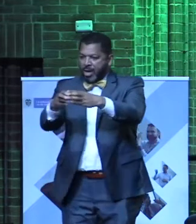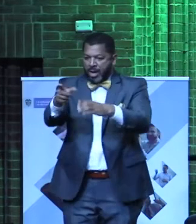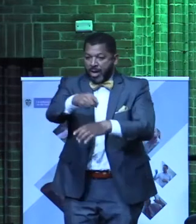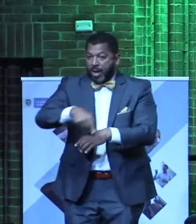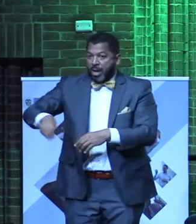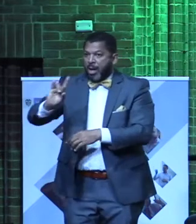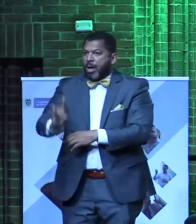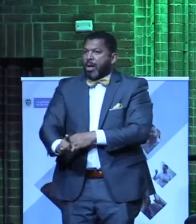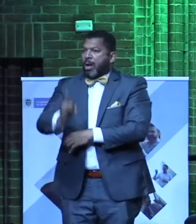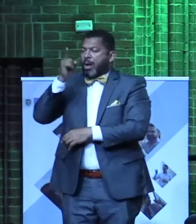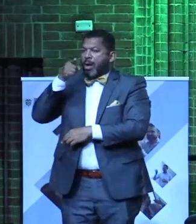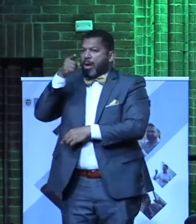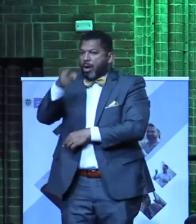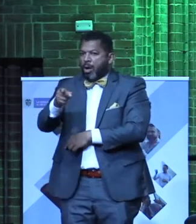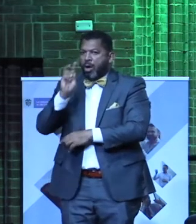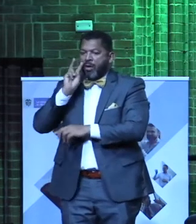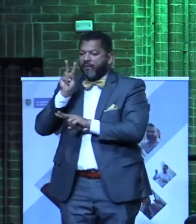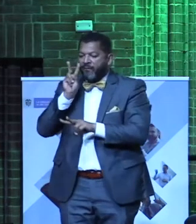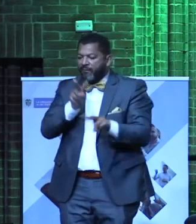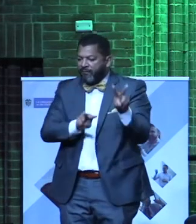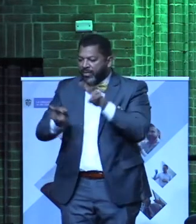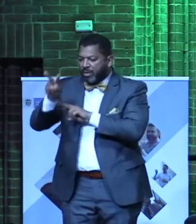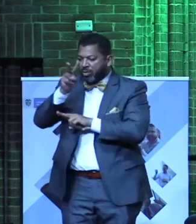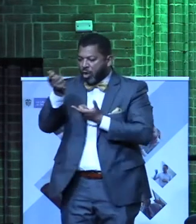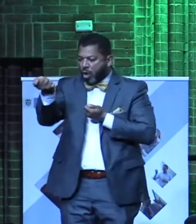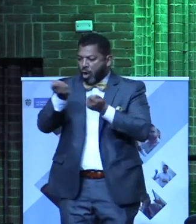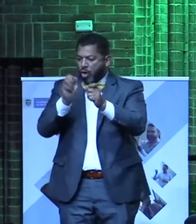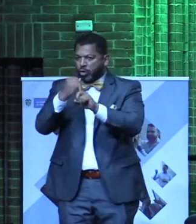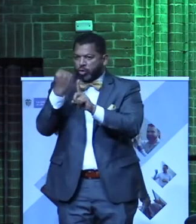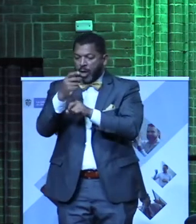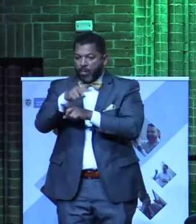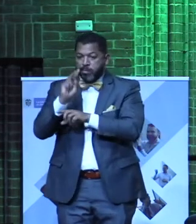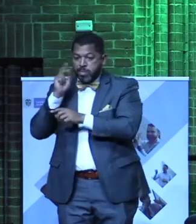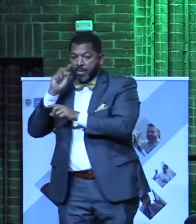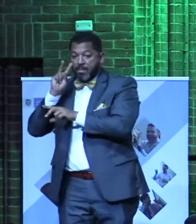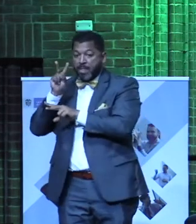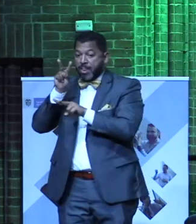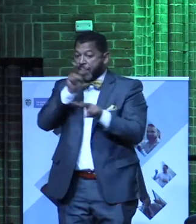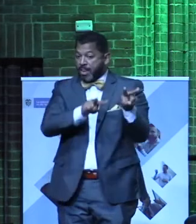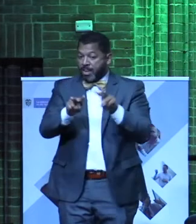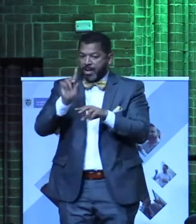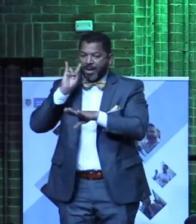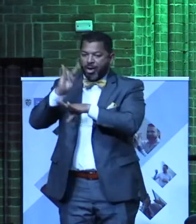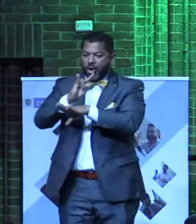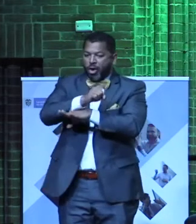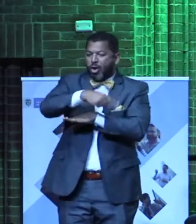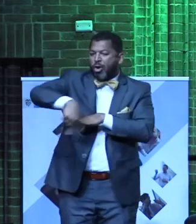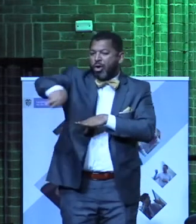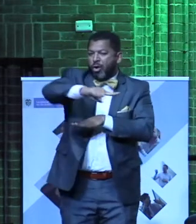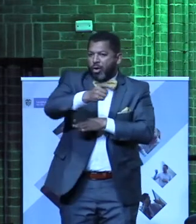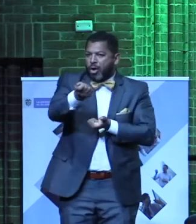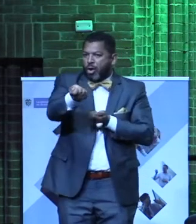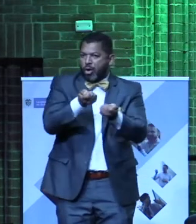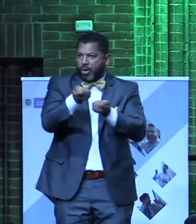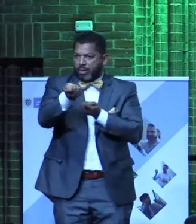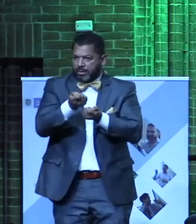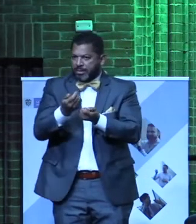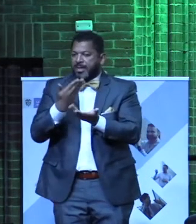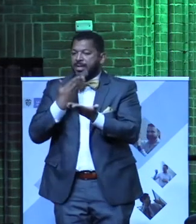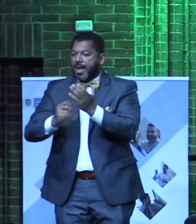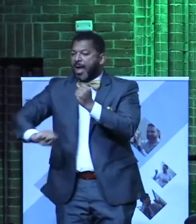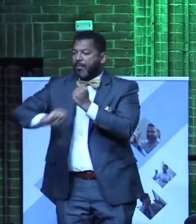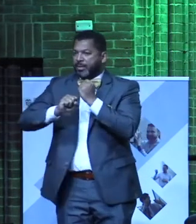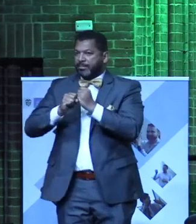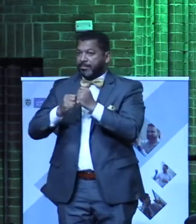ejercicios de veeduría y control social que potencien nuestro control y vigilancia fiscal. Entonces vamos por todo